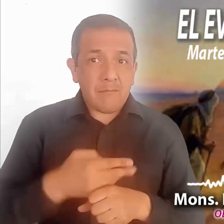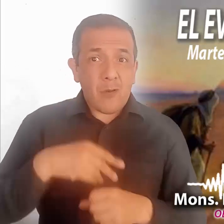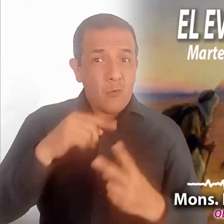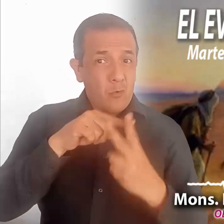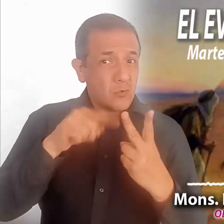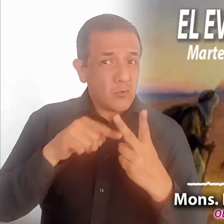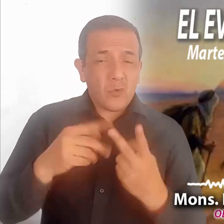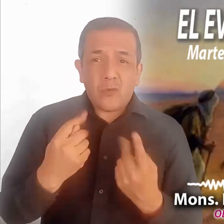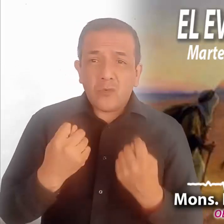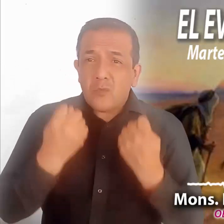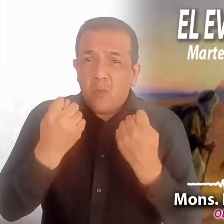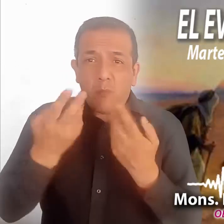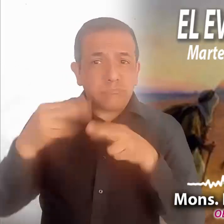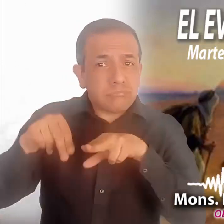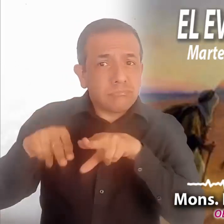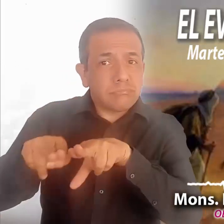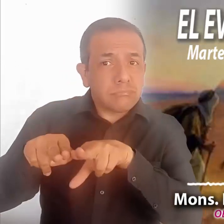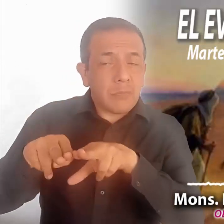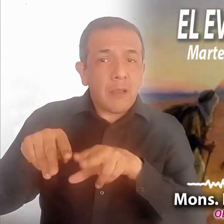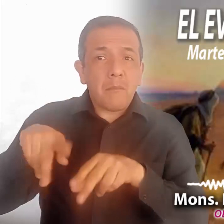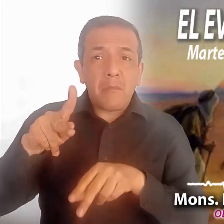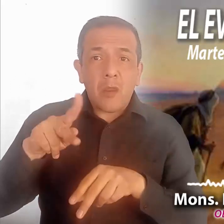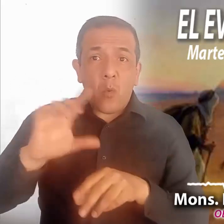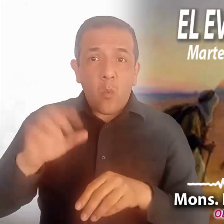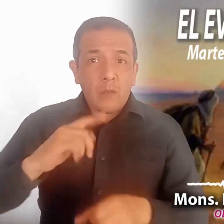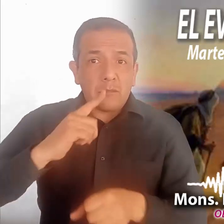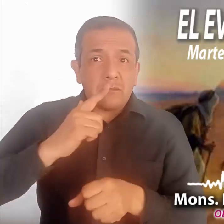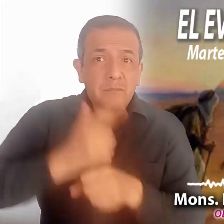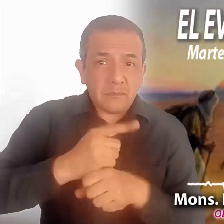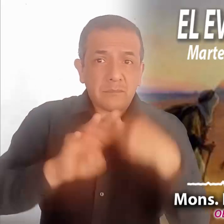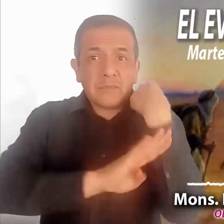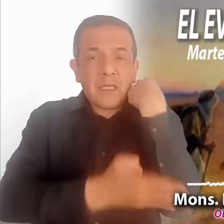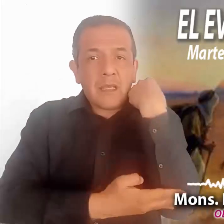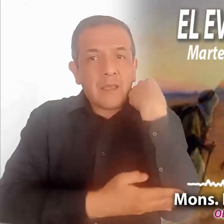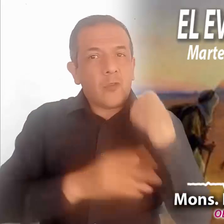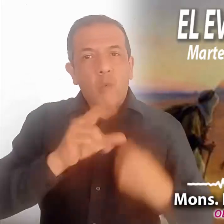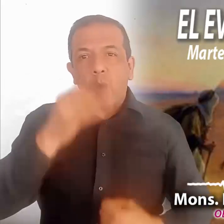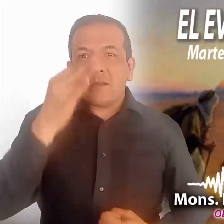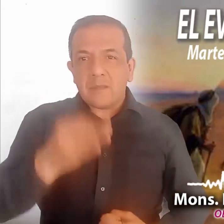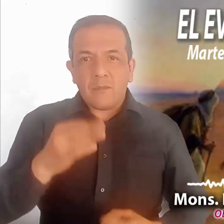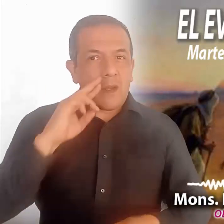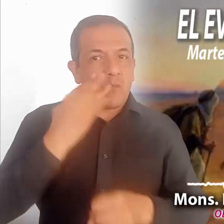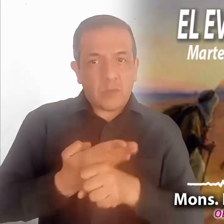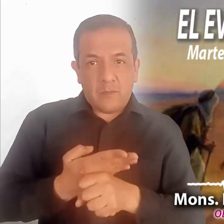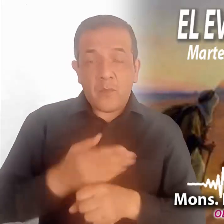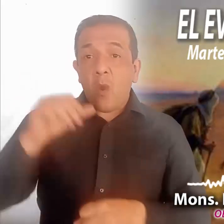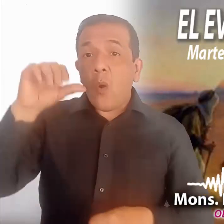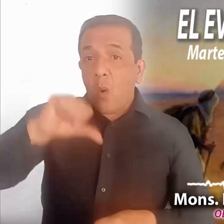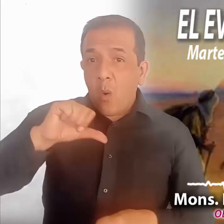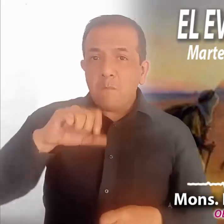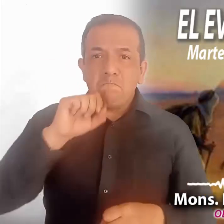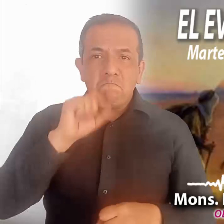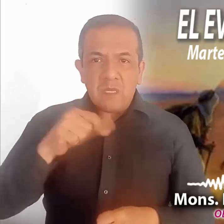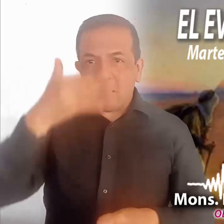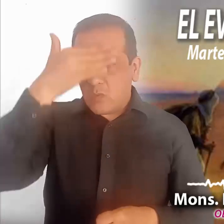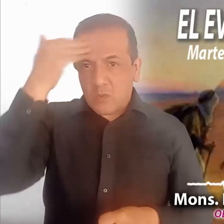en engendrarlos, pero no son valientes para protegerlos. Hoy hay inocentes que son